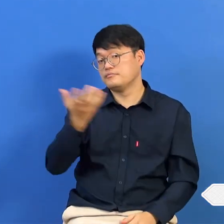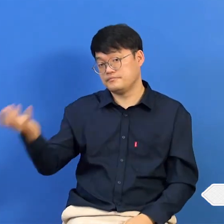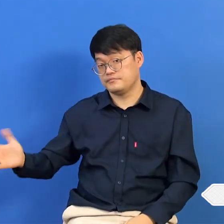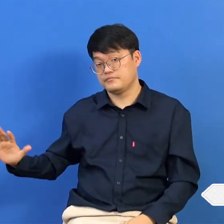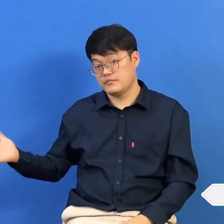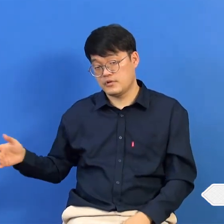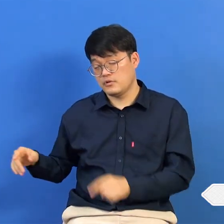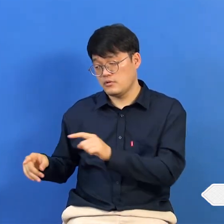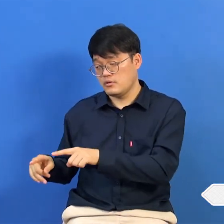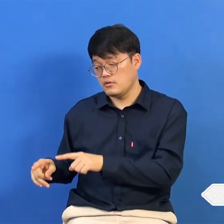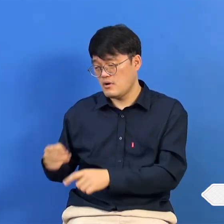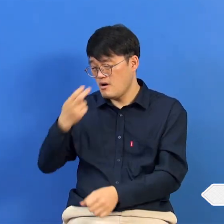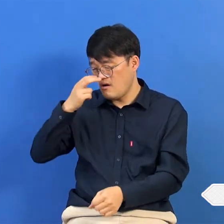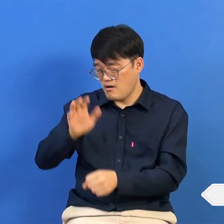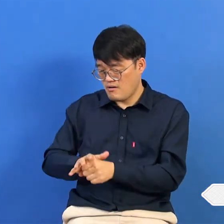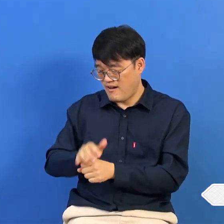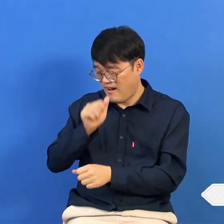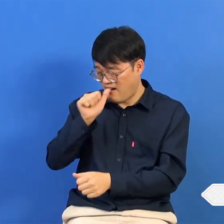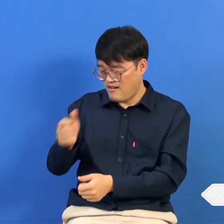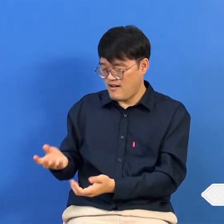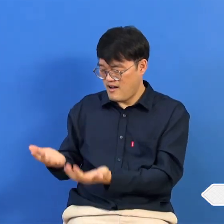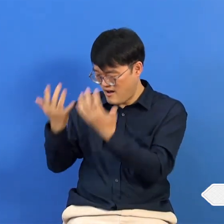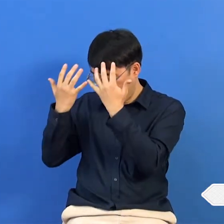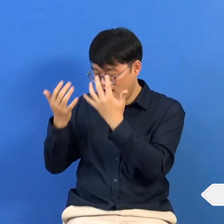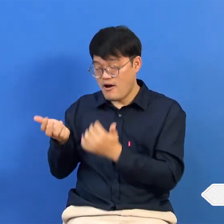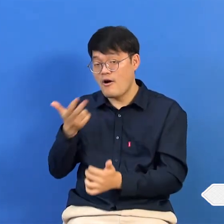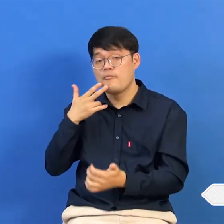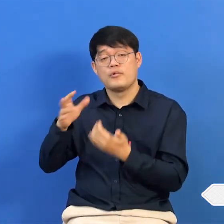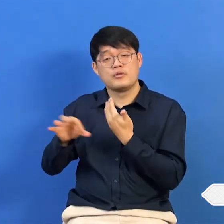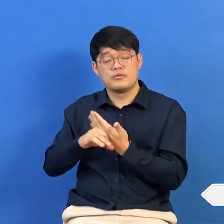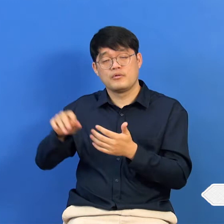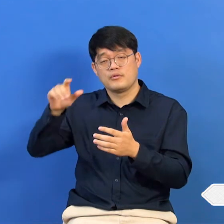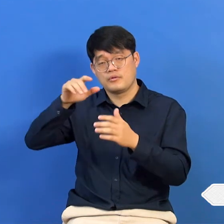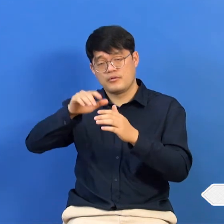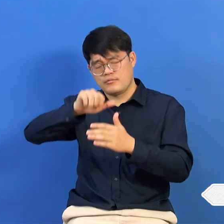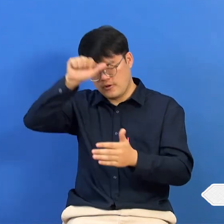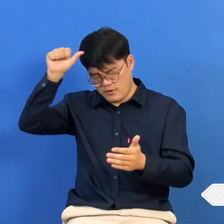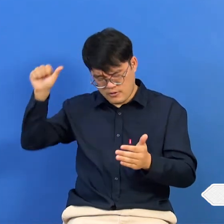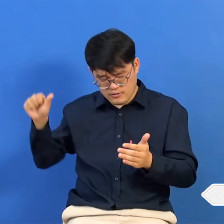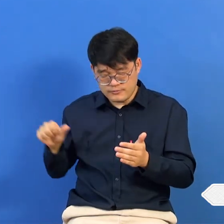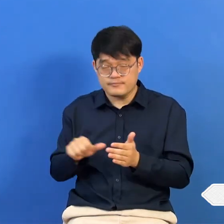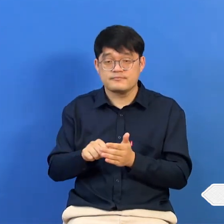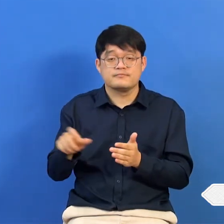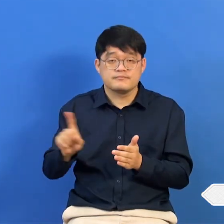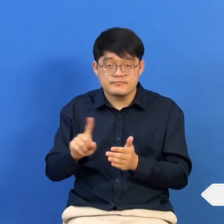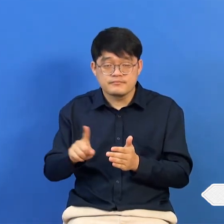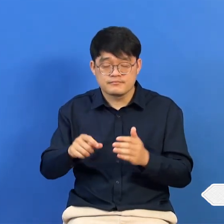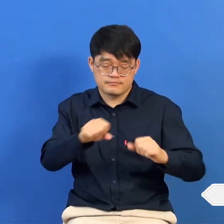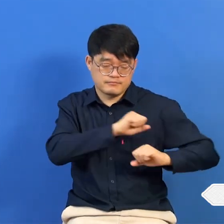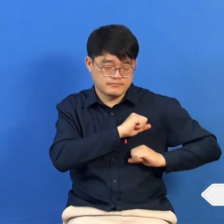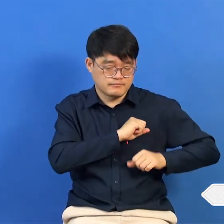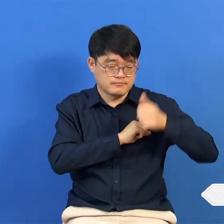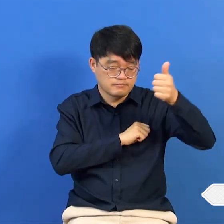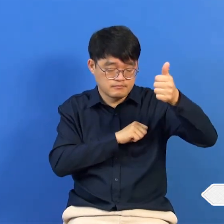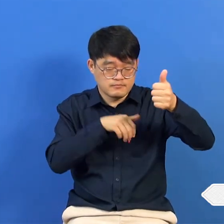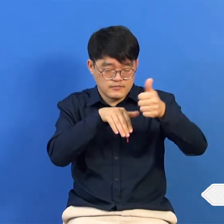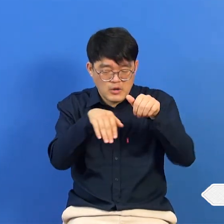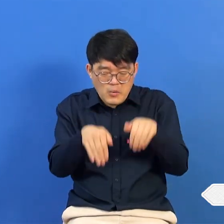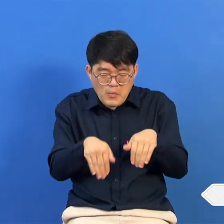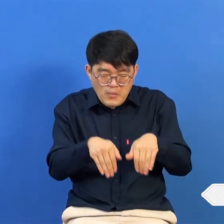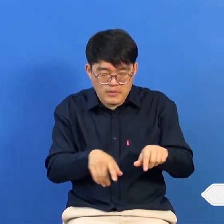않았다면 어떻게 됐겠습니까? 평생 보디발 밑에서 잘하면 가정 매니저나 하면서 지내다가